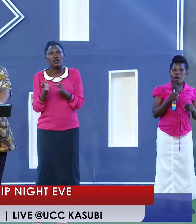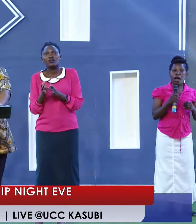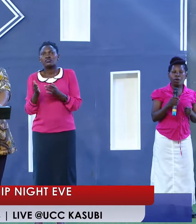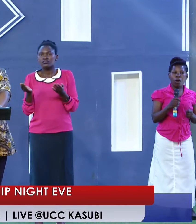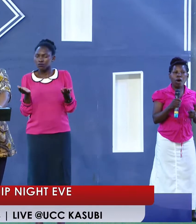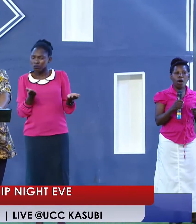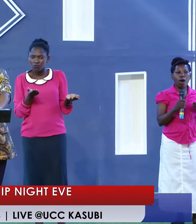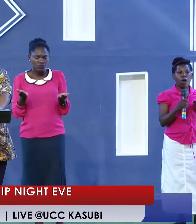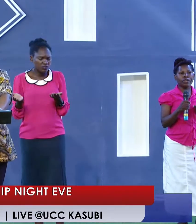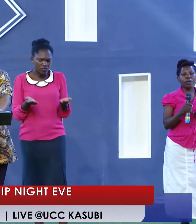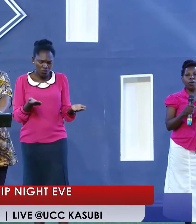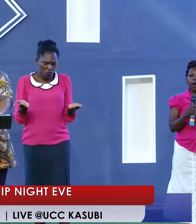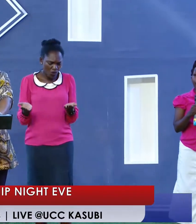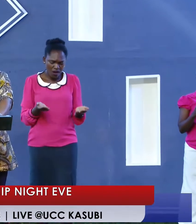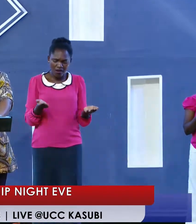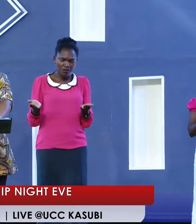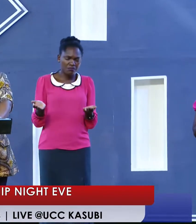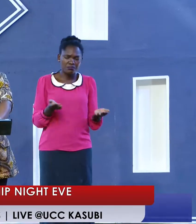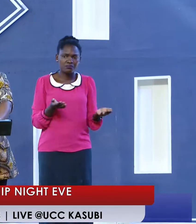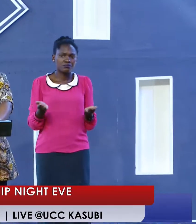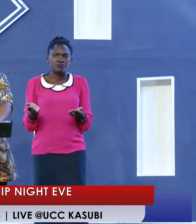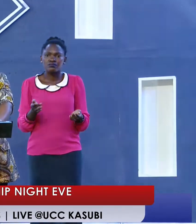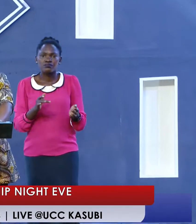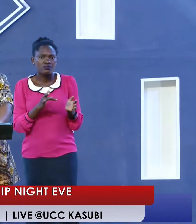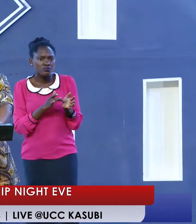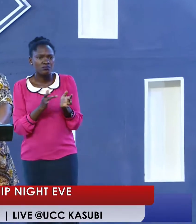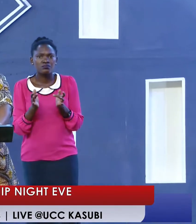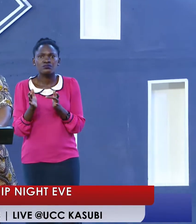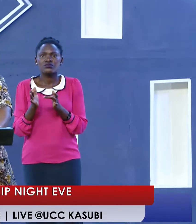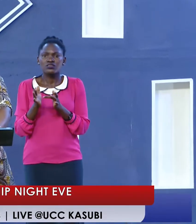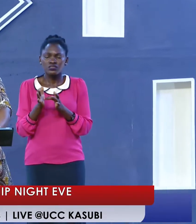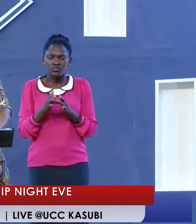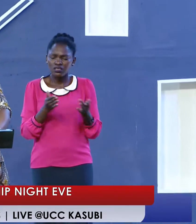Yesu Angoliwa. Nonya Yesu.